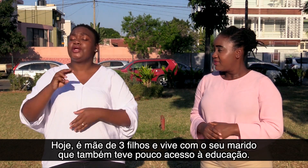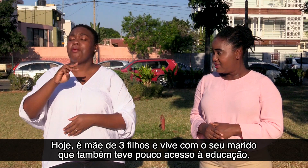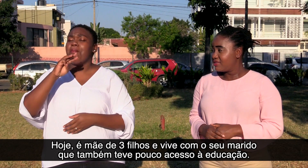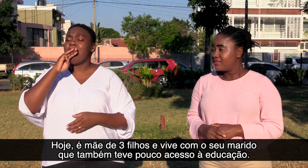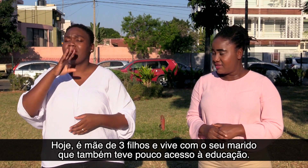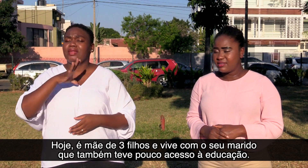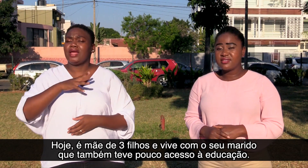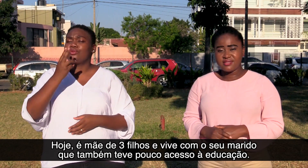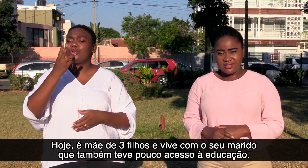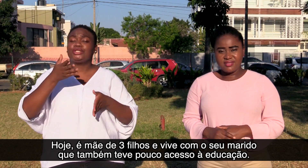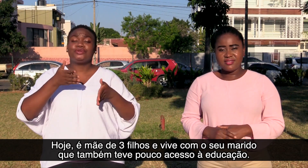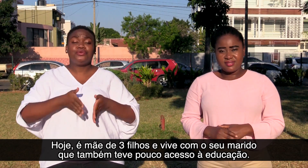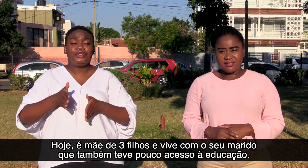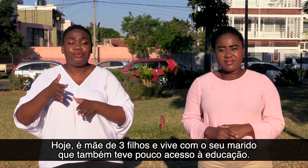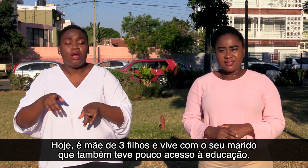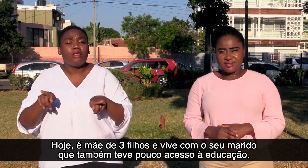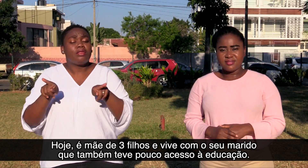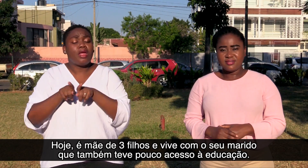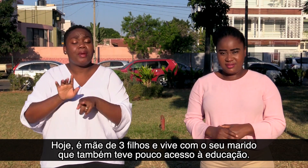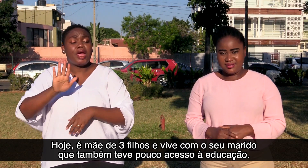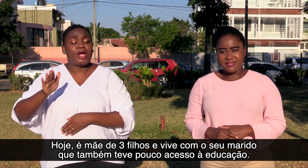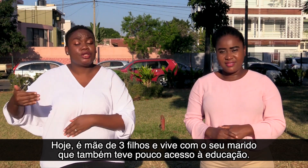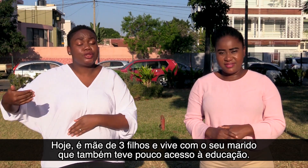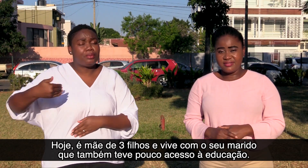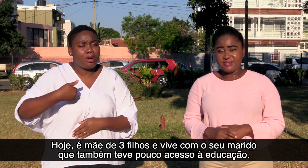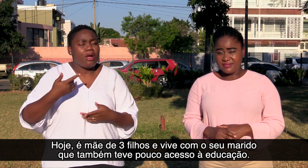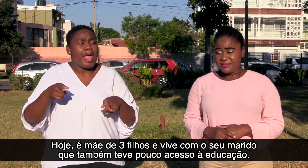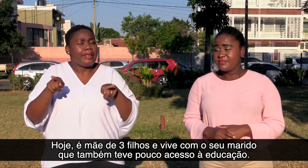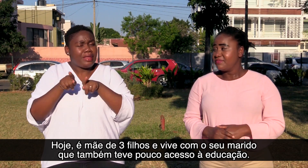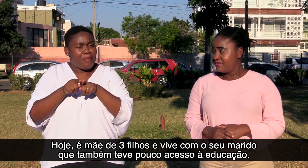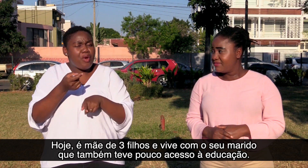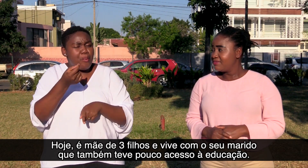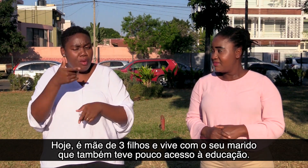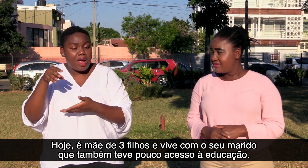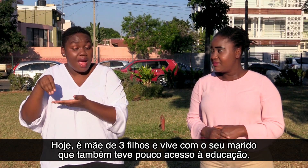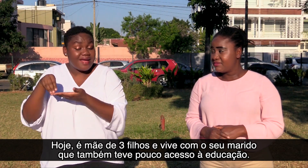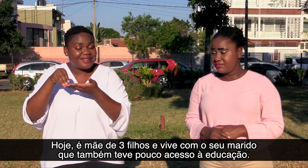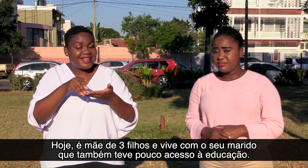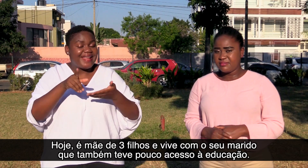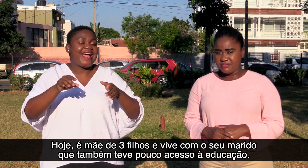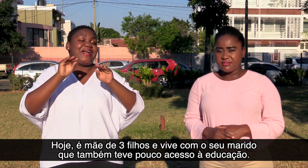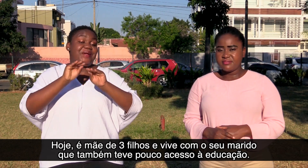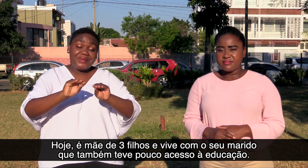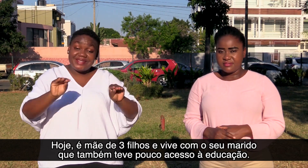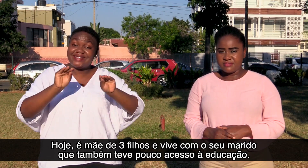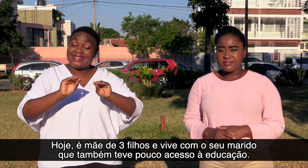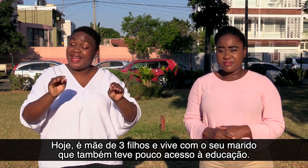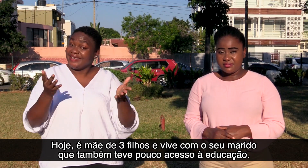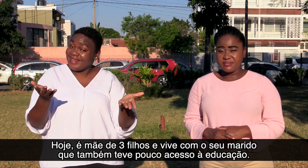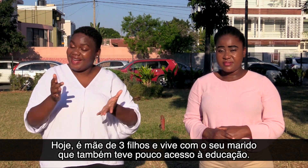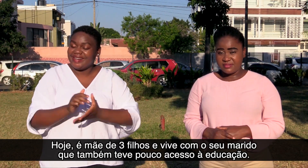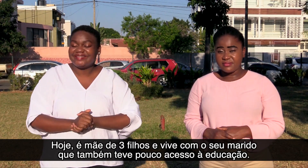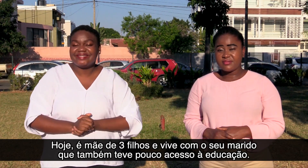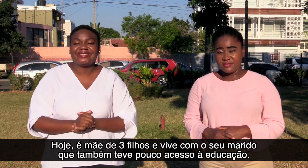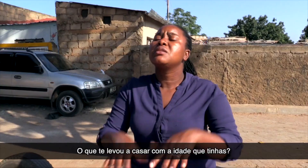Hoje é mãe de 3 filhos e vive com o seu marido, que também teve pouco acesso à educação.